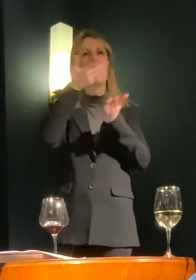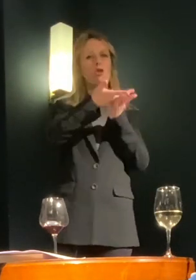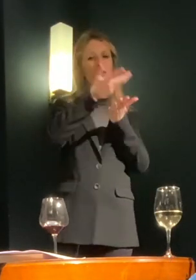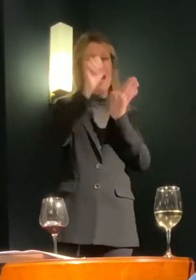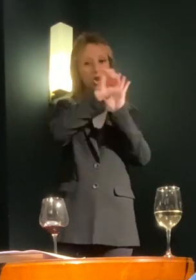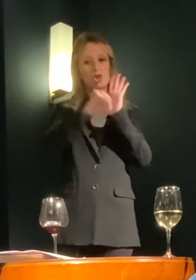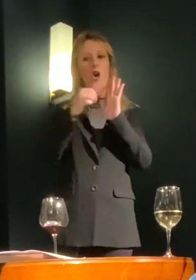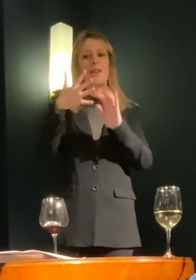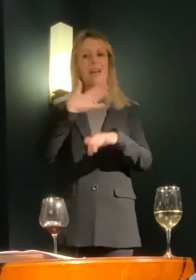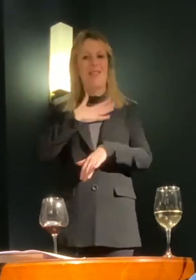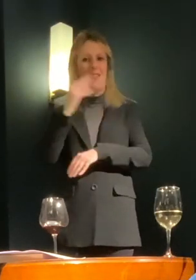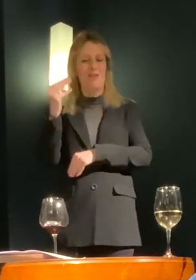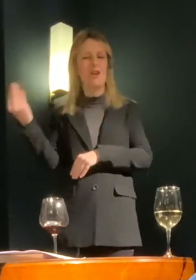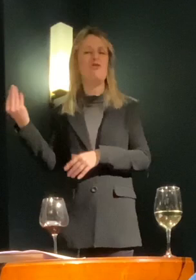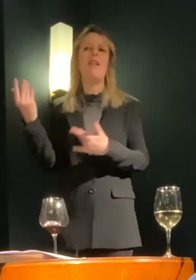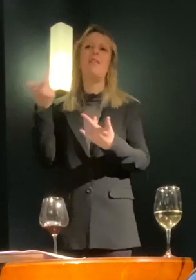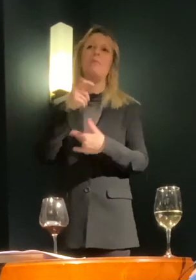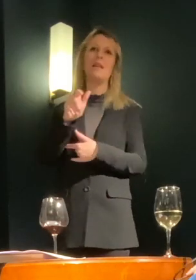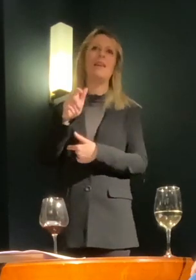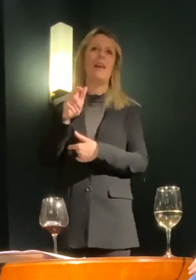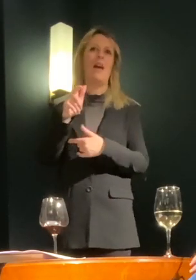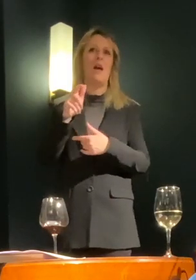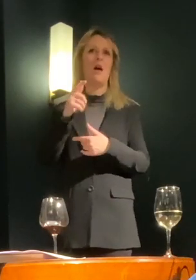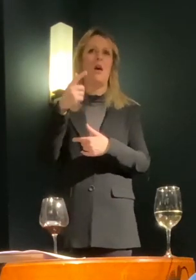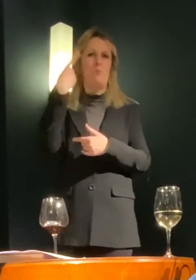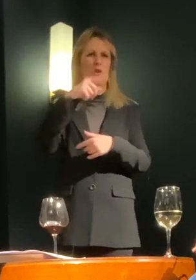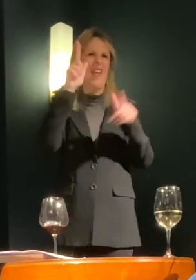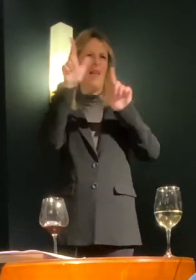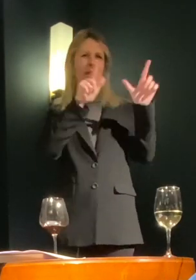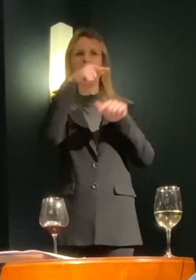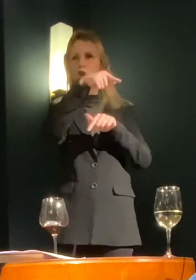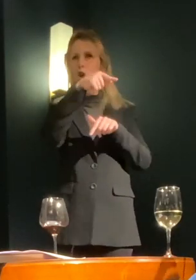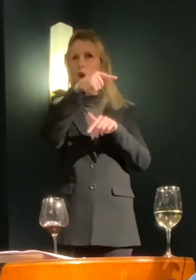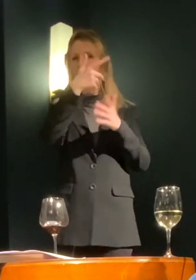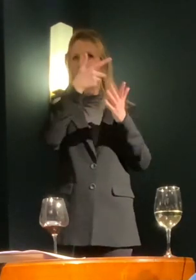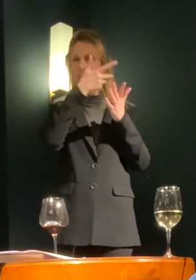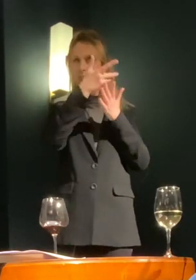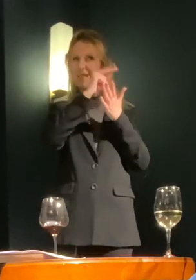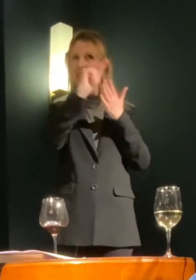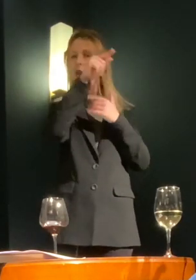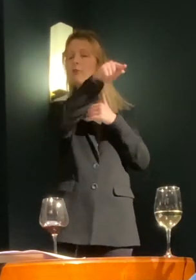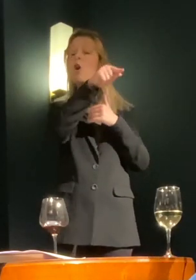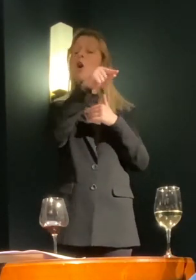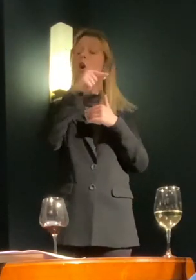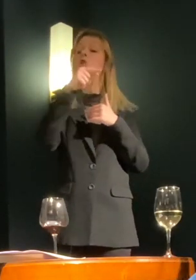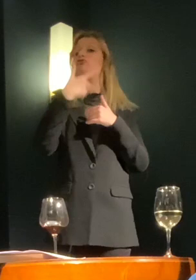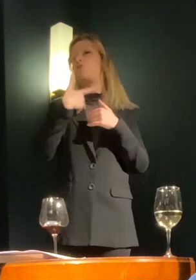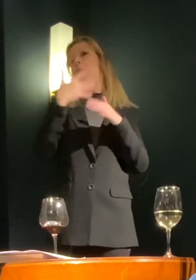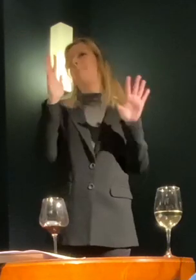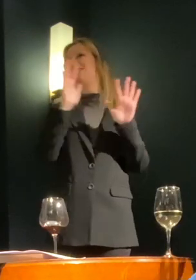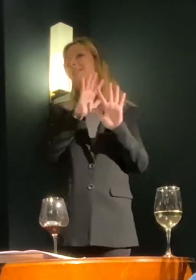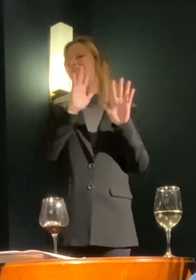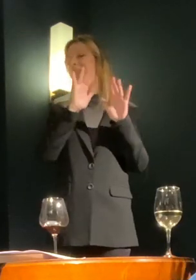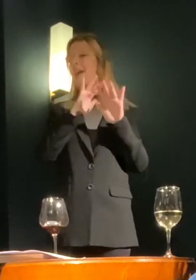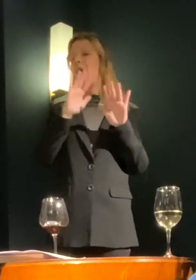è, anche nelle serie che faccio è un'età che mi affascina molto, proprio perché ha un suo mistero, perché comunque gli adolescenti